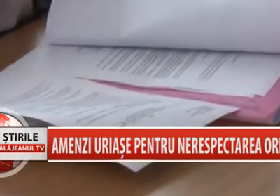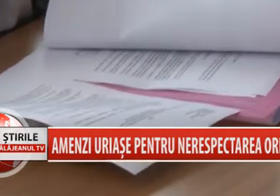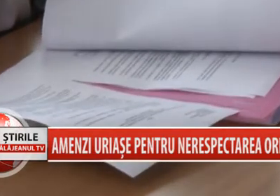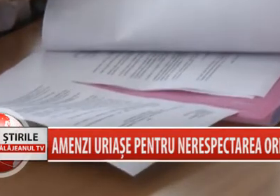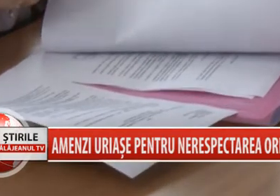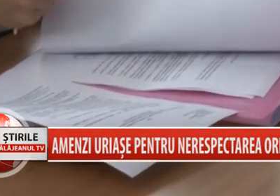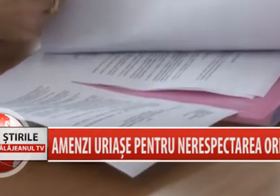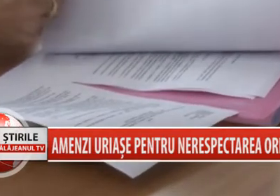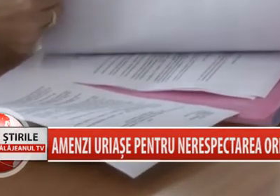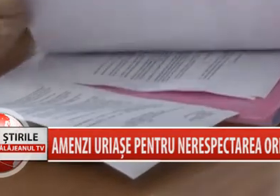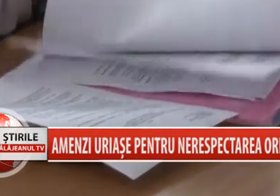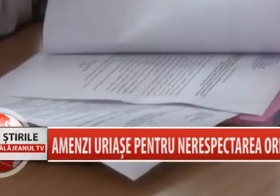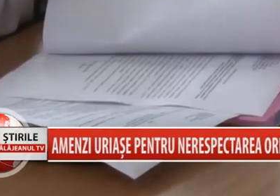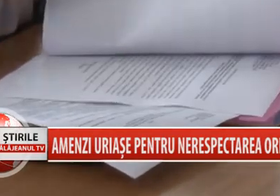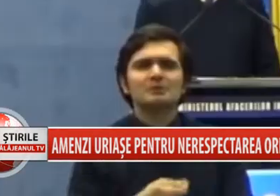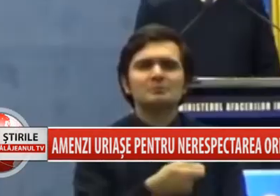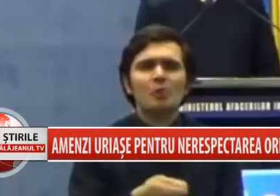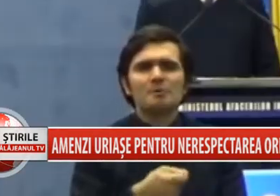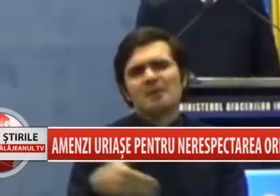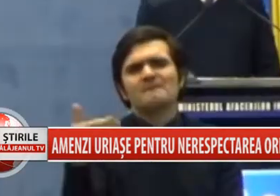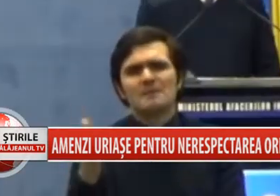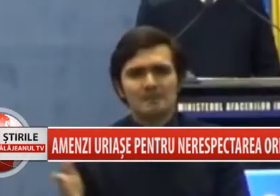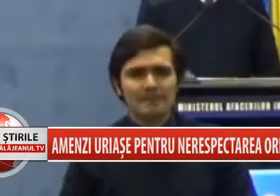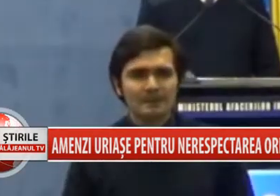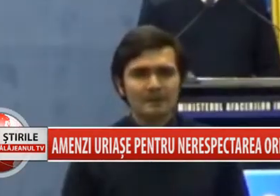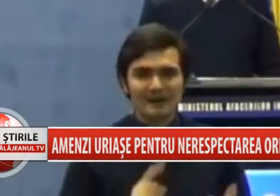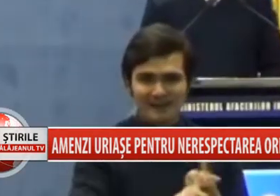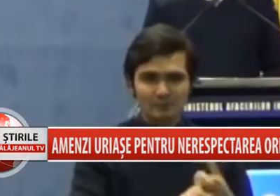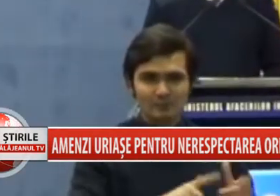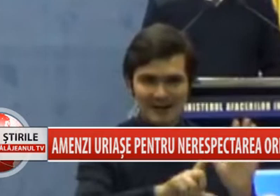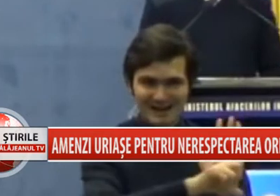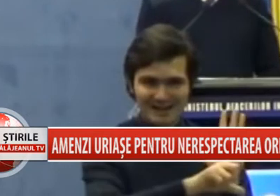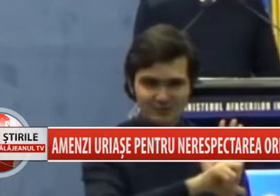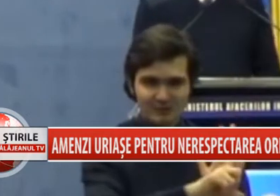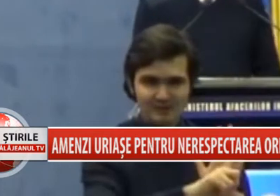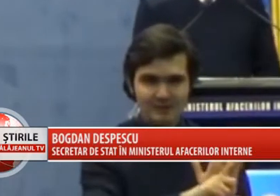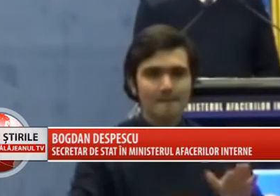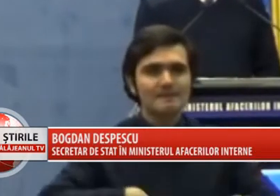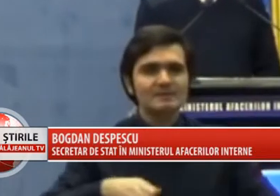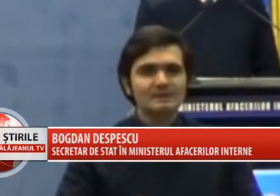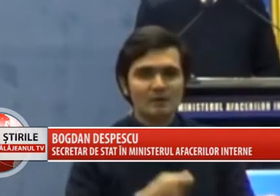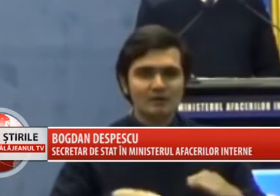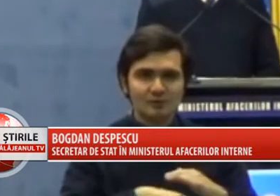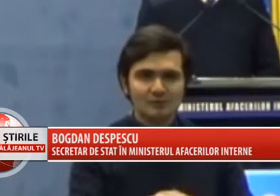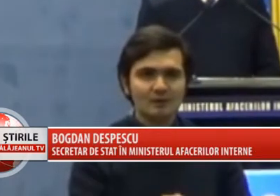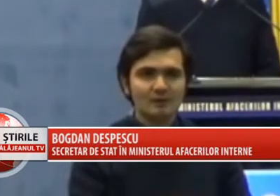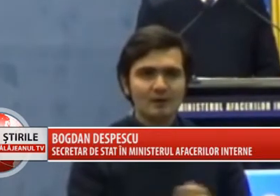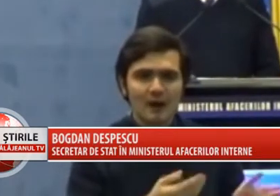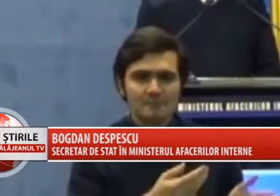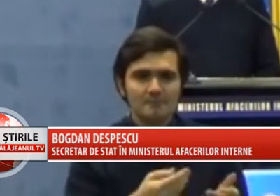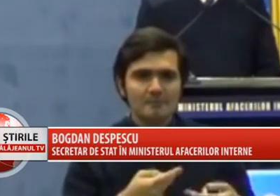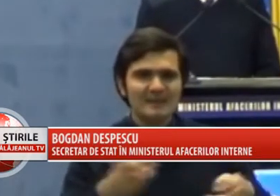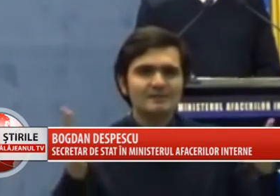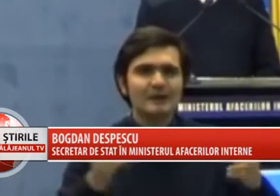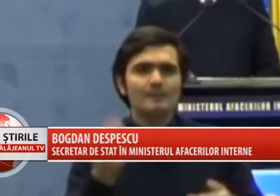ordonanțele militare pe perioada stării de urgență. La nivel legislativ, Ministerul Afacerilor Interne a inițiat un proiect de ordonanță de